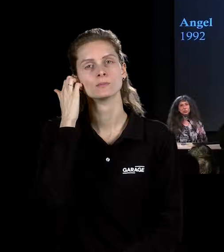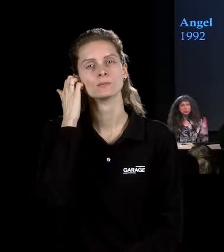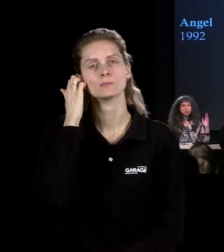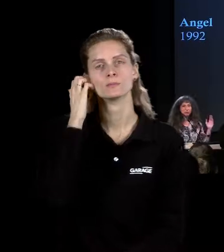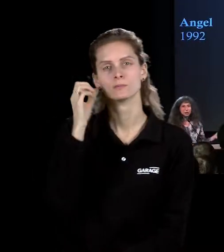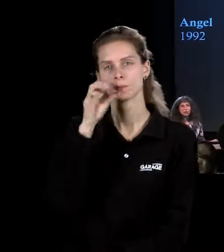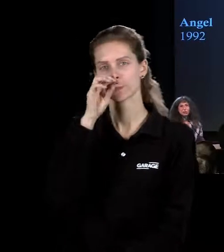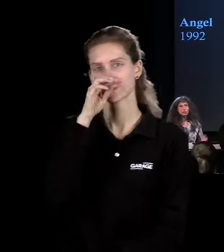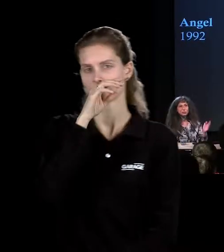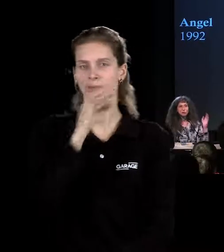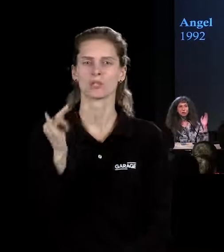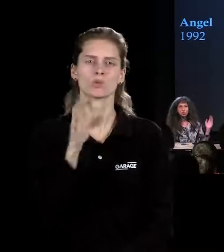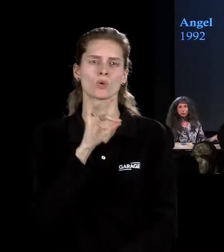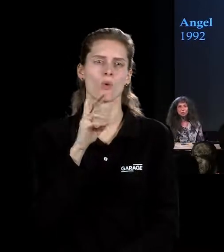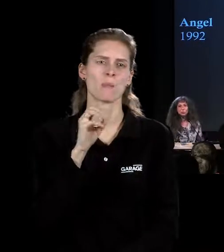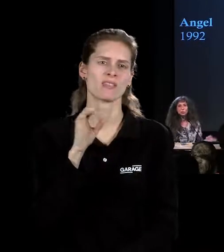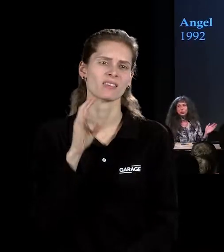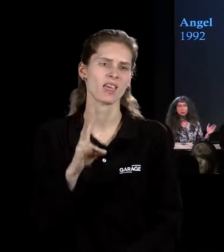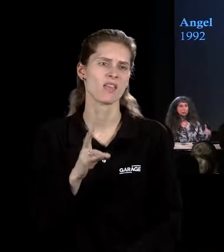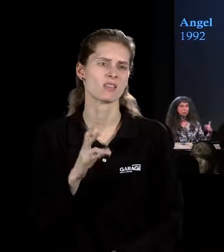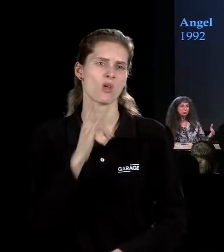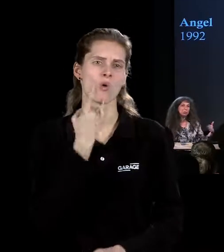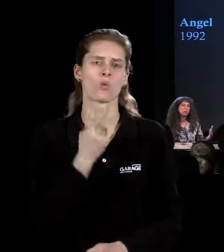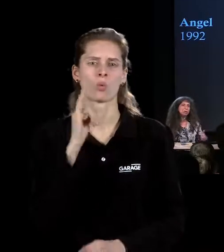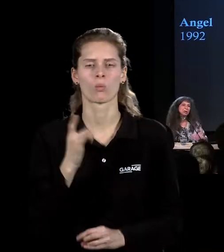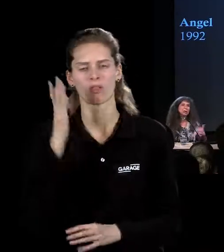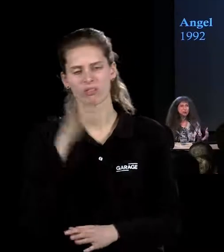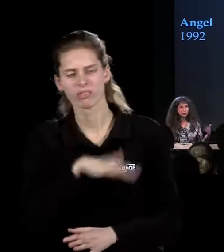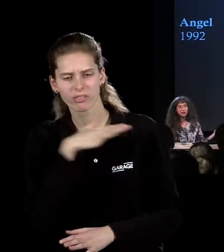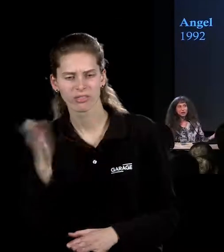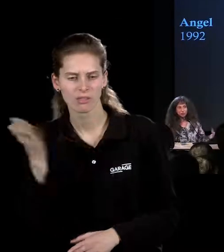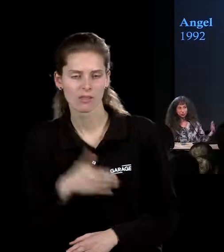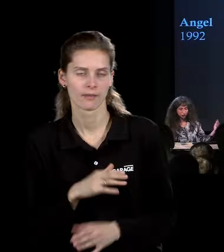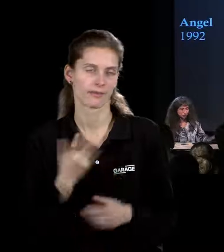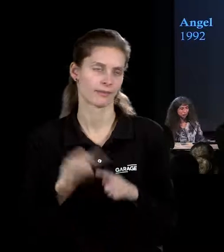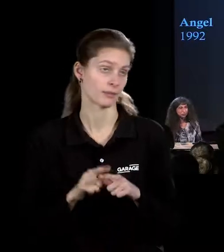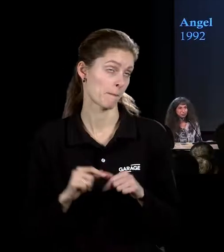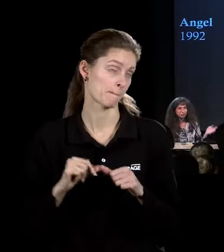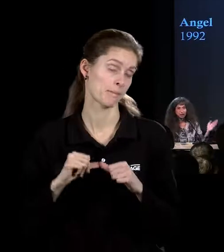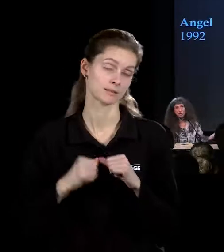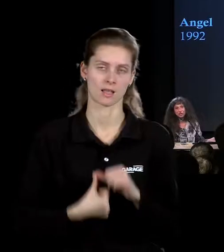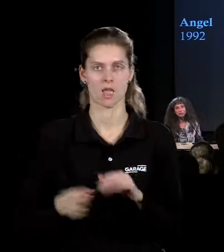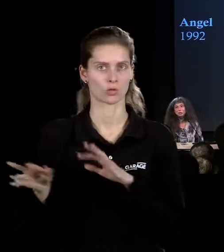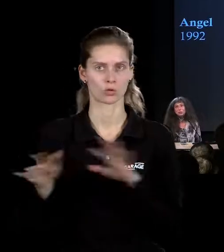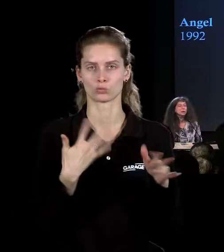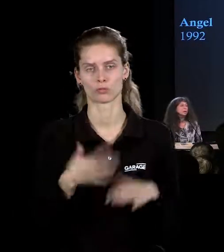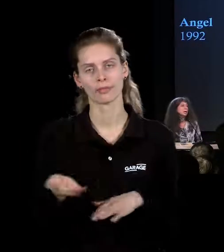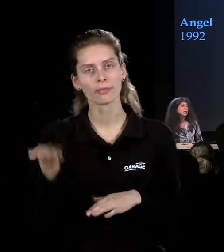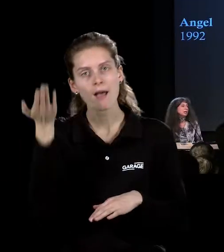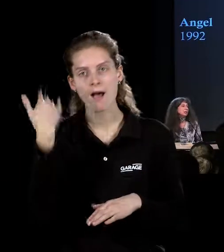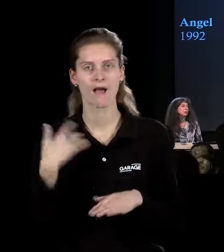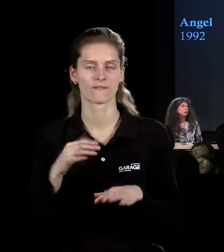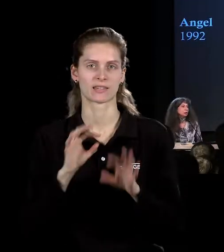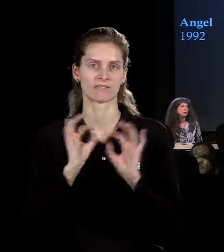История про всяких манекенов, расчлененные куклы – это такой какой-то абсолютно постоянный сюжет, давний в